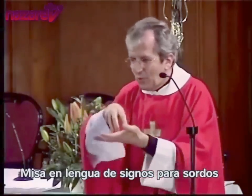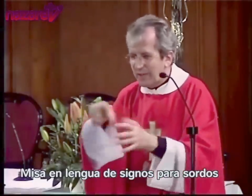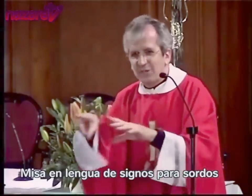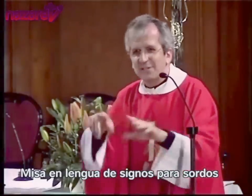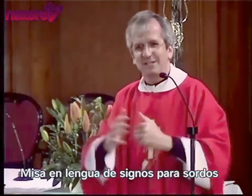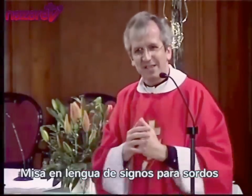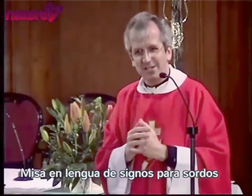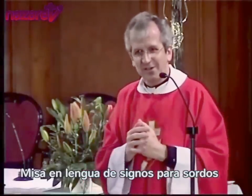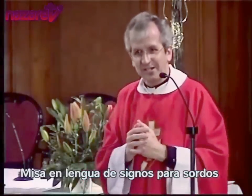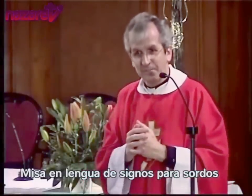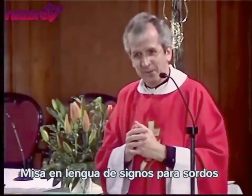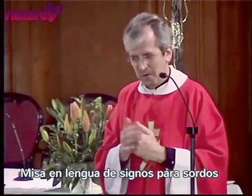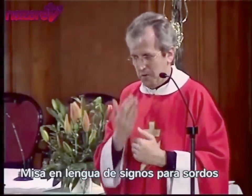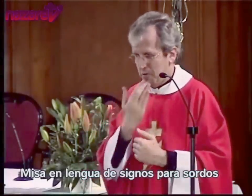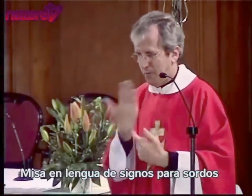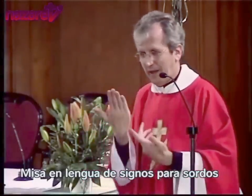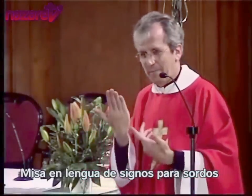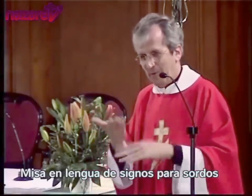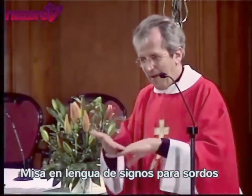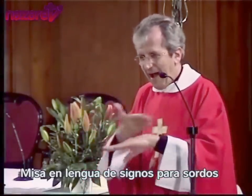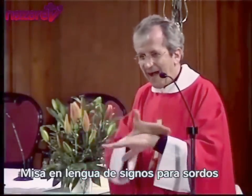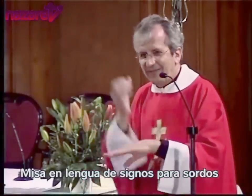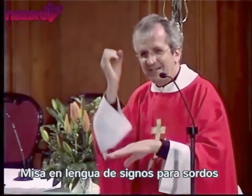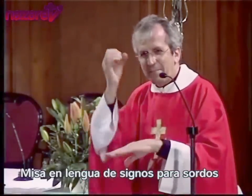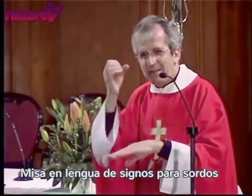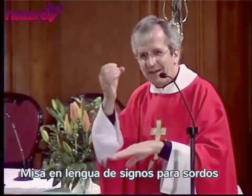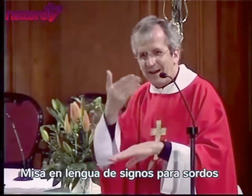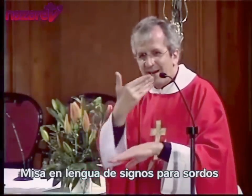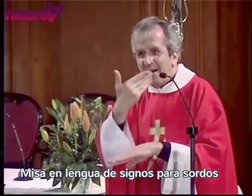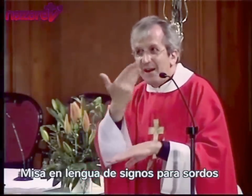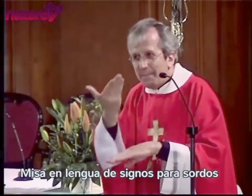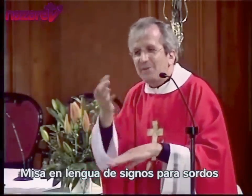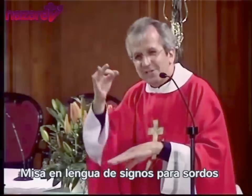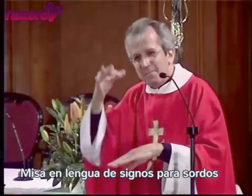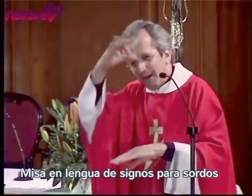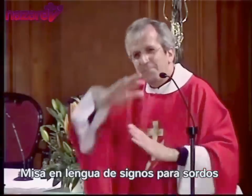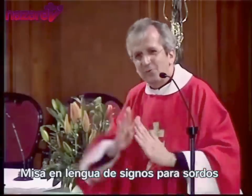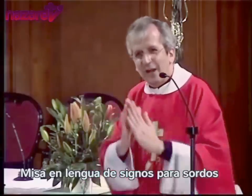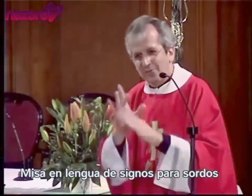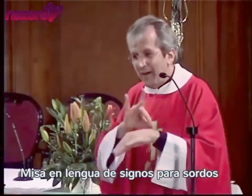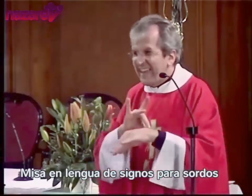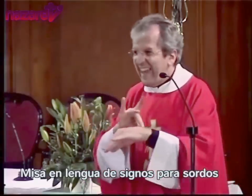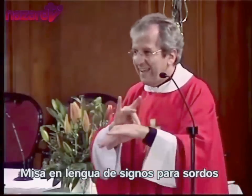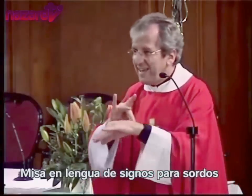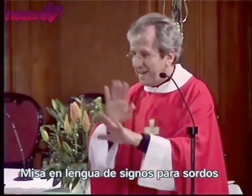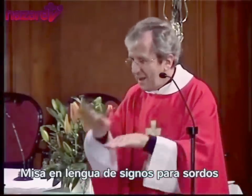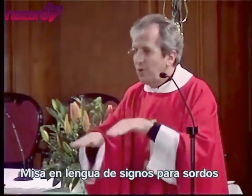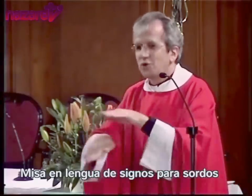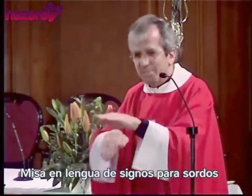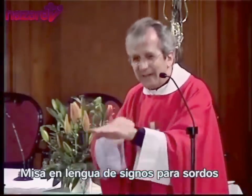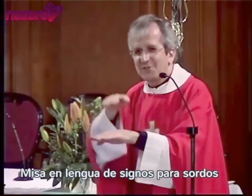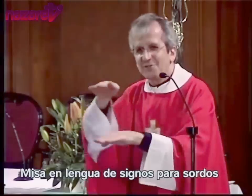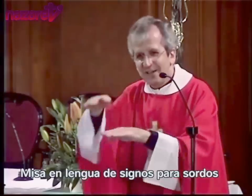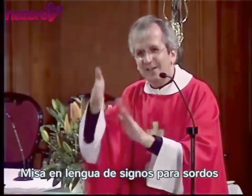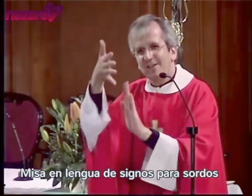nuestras dudas, en nuestras decisiones. Yo, por ejemplo, antes de predicar, le pido siempre al Espíritu Santo que Él guíe